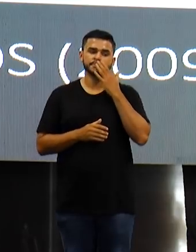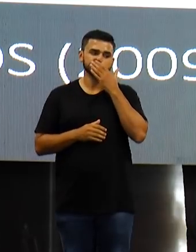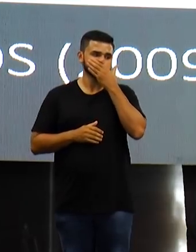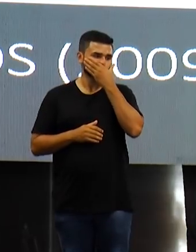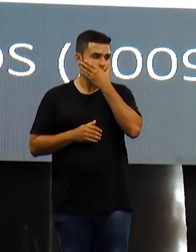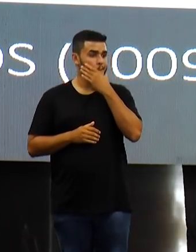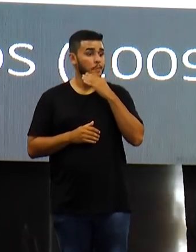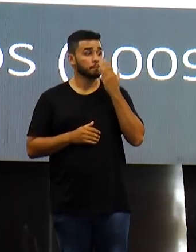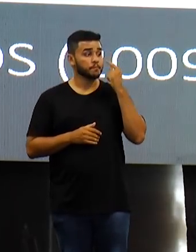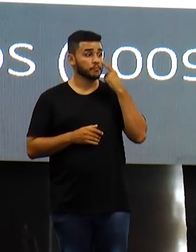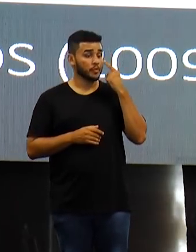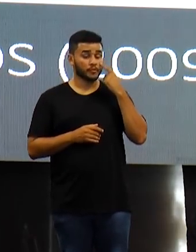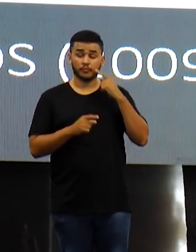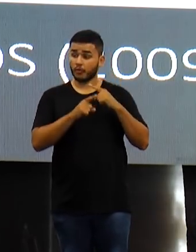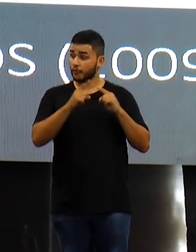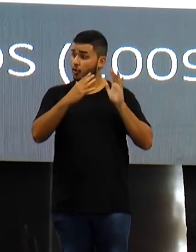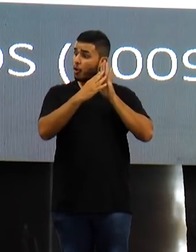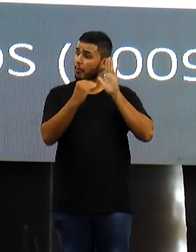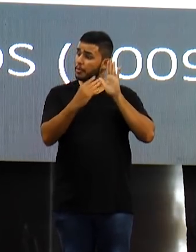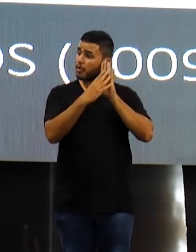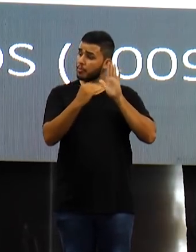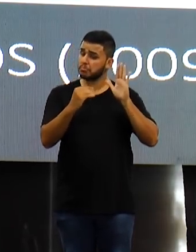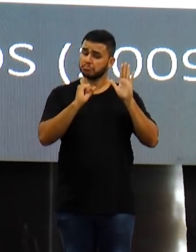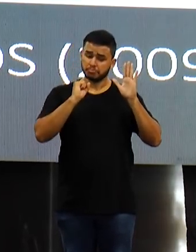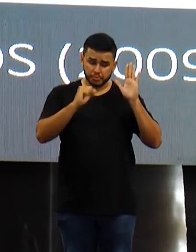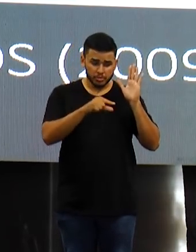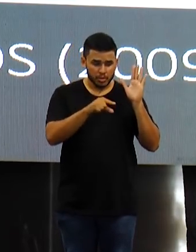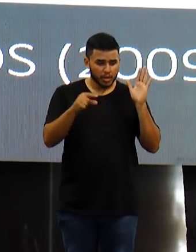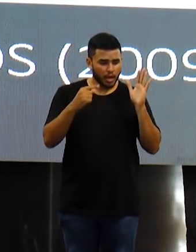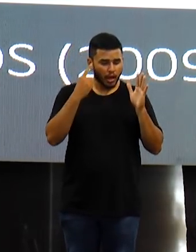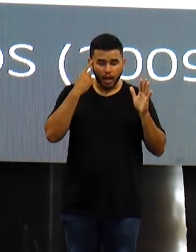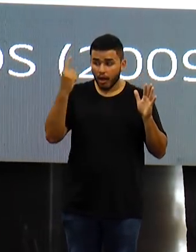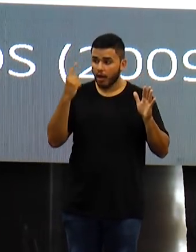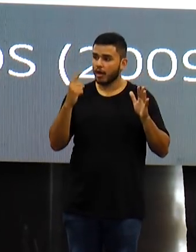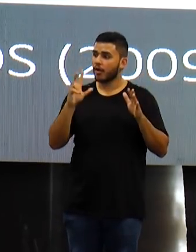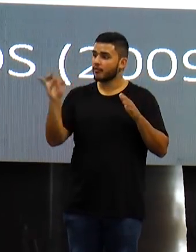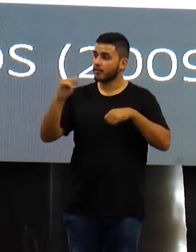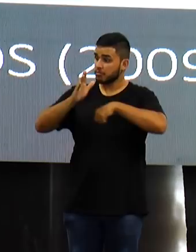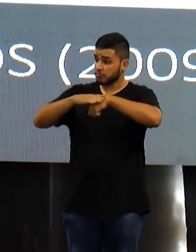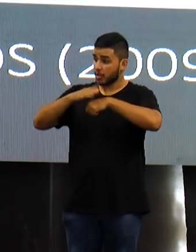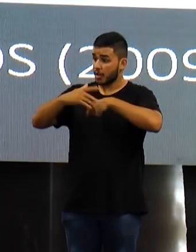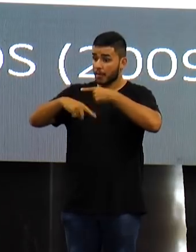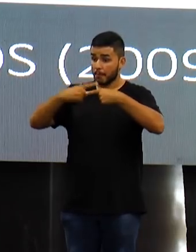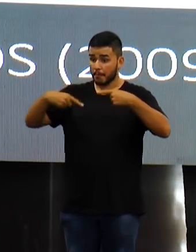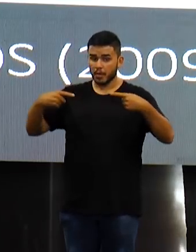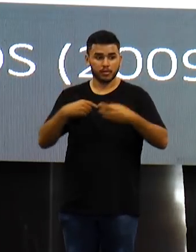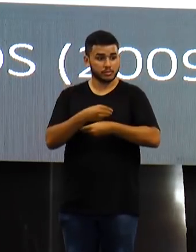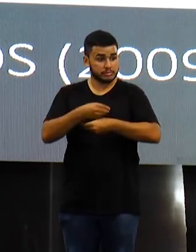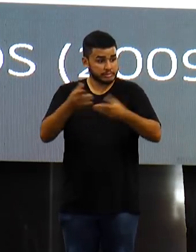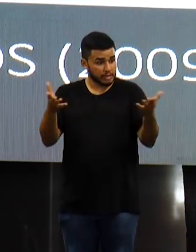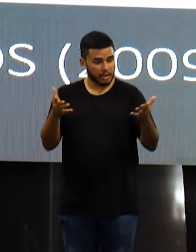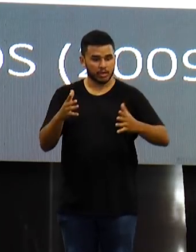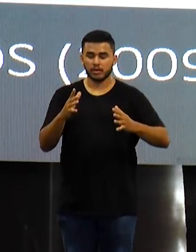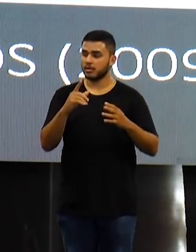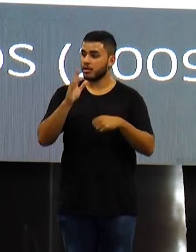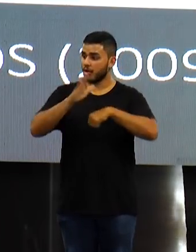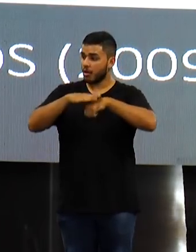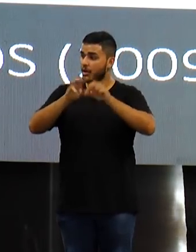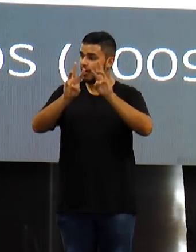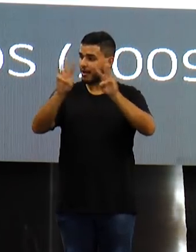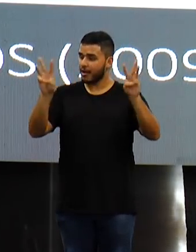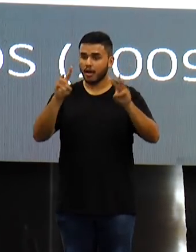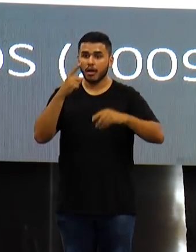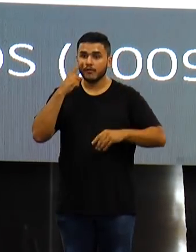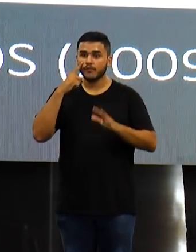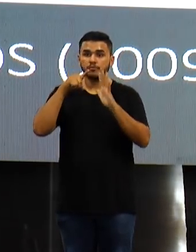anotem esses pequenos detalhes, para quando você tiver de posse desse material, você saber o que você vai sugar